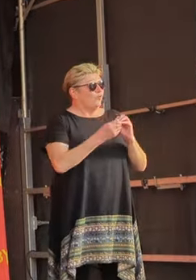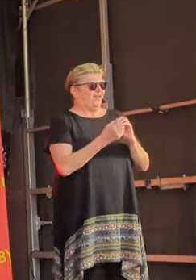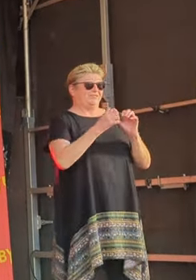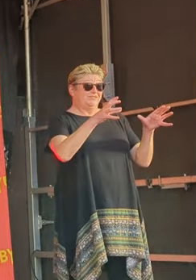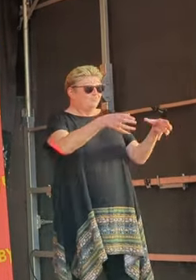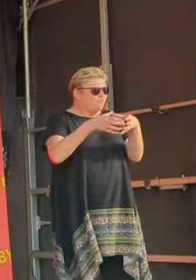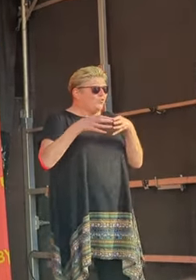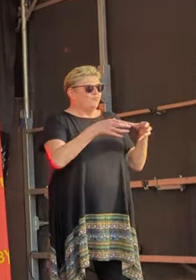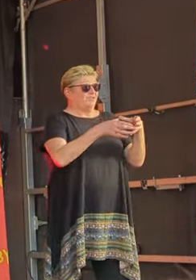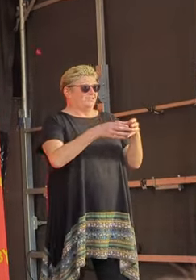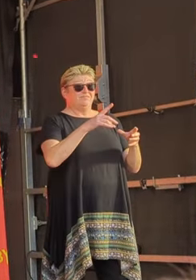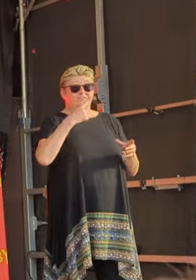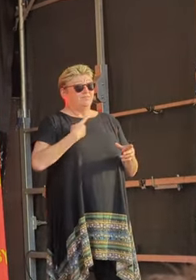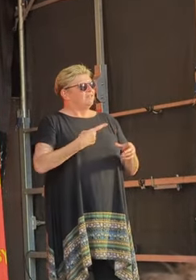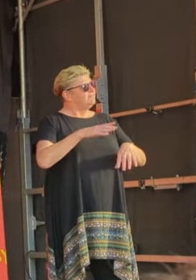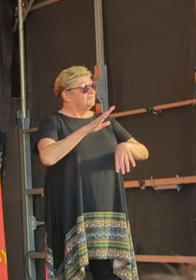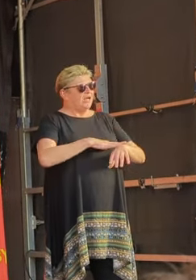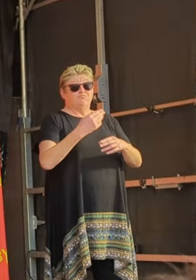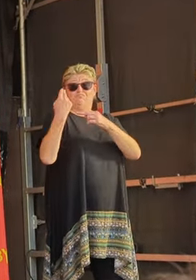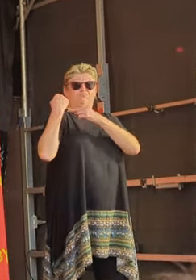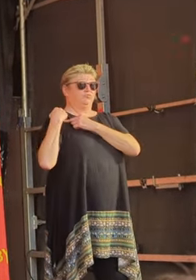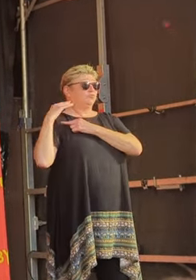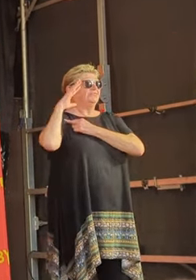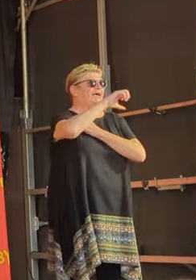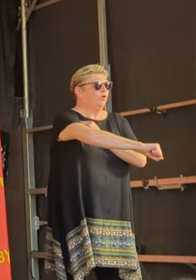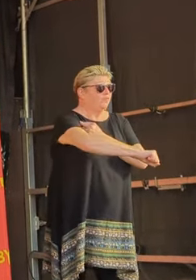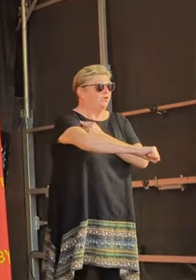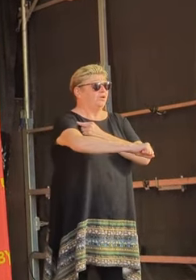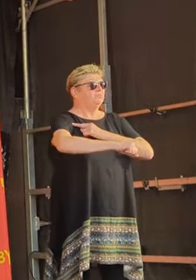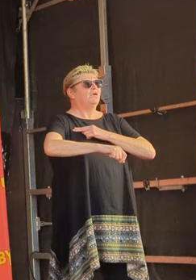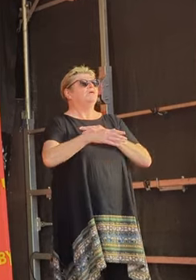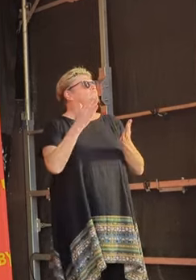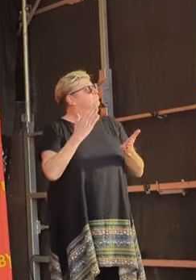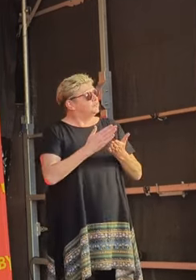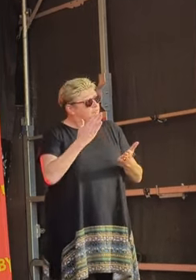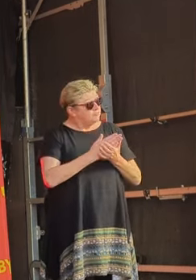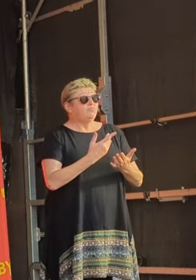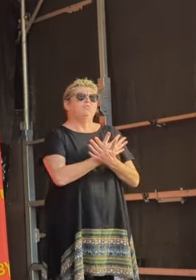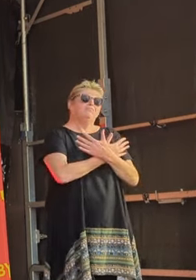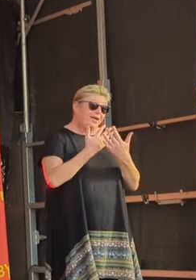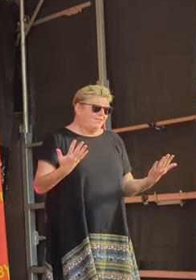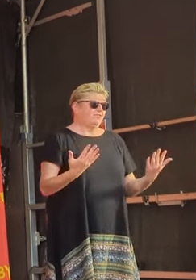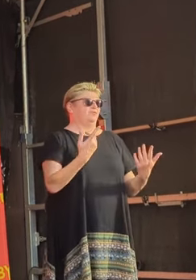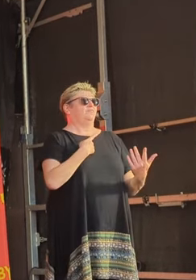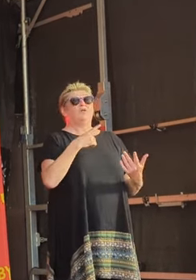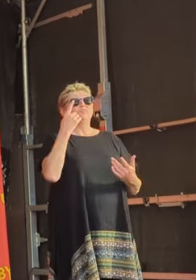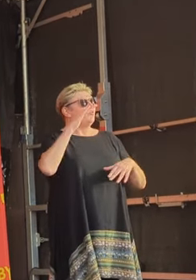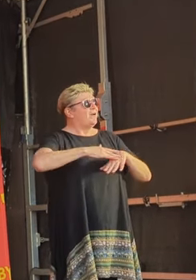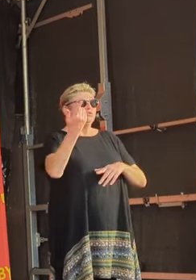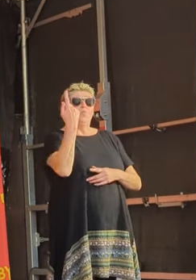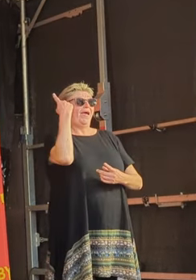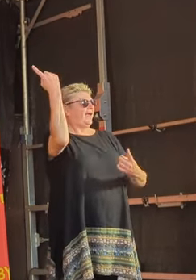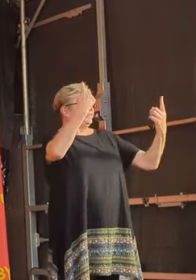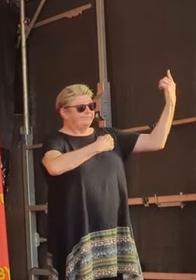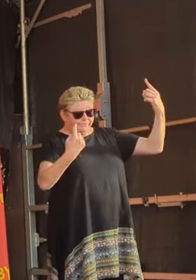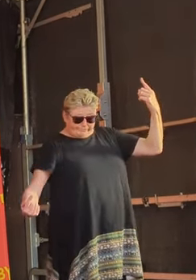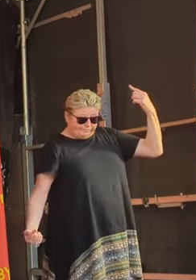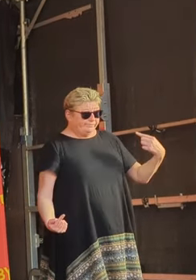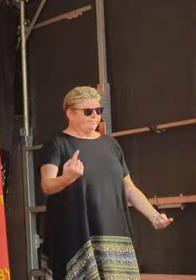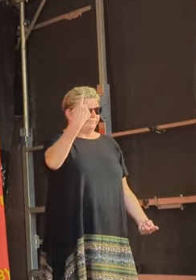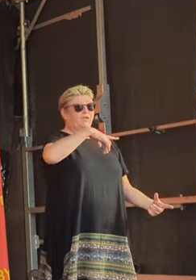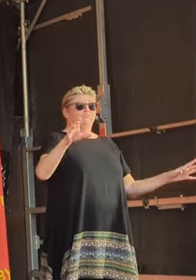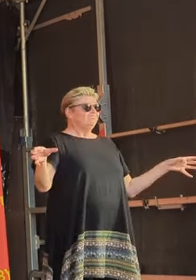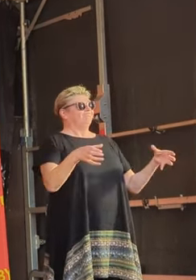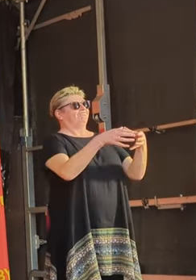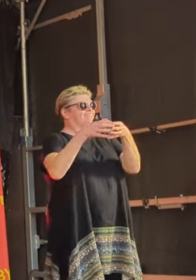yma a rhai sydd wedi cymryd y cyfrifoldeb droso. A dwi'n siŵr y bydd pawb o ba bynnag garfan yfer yn dod yn uno yn